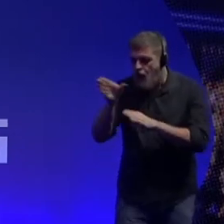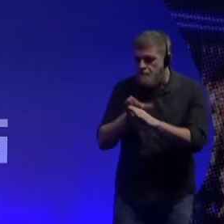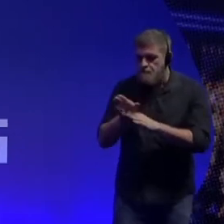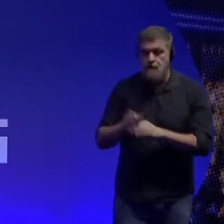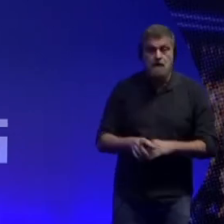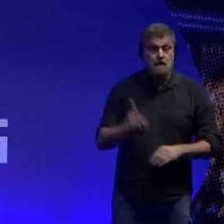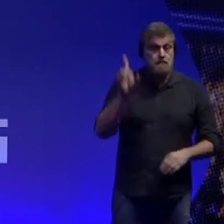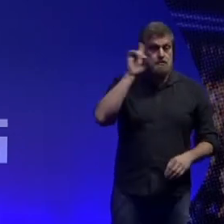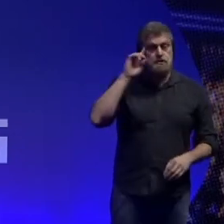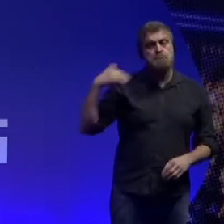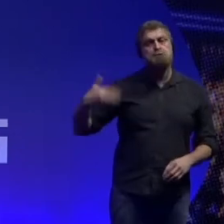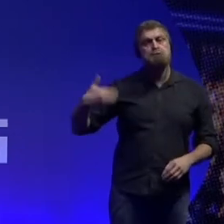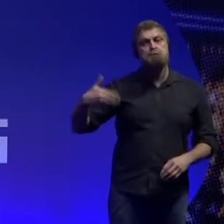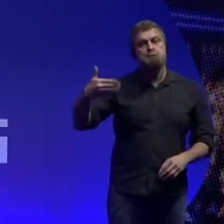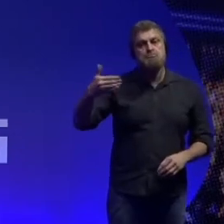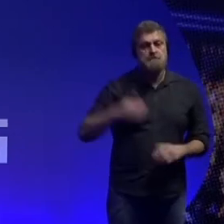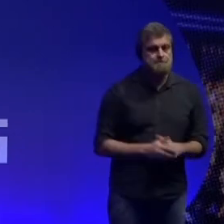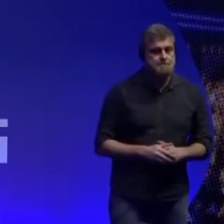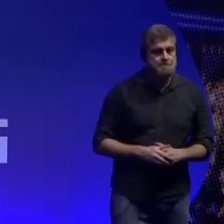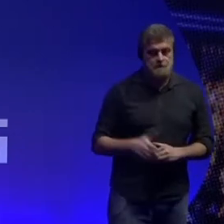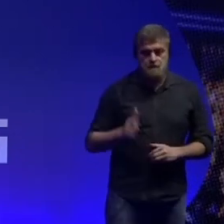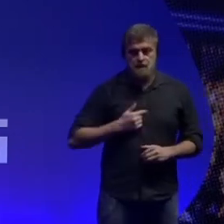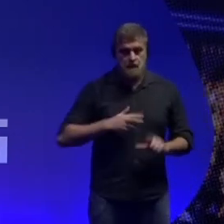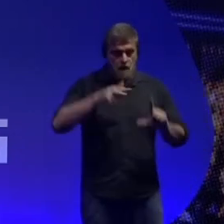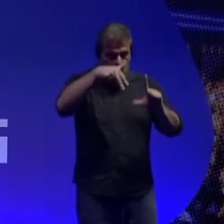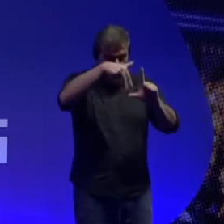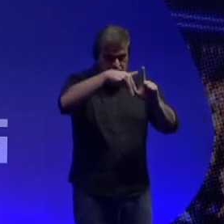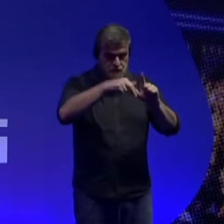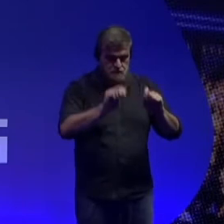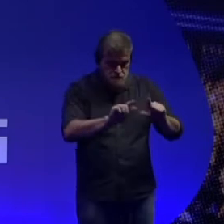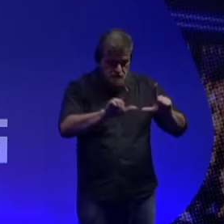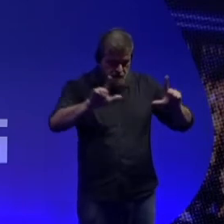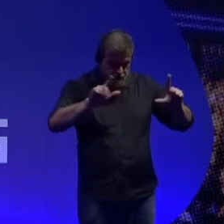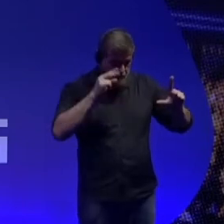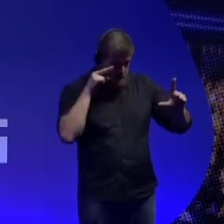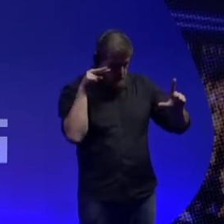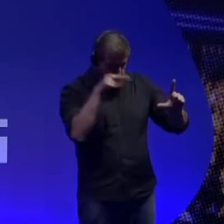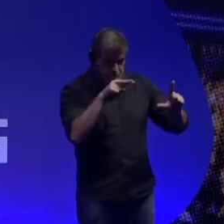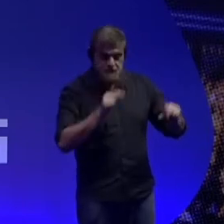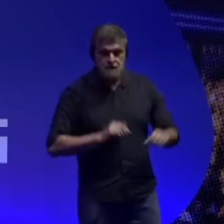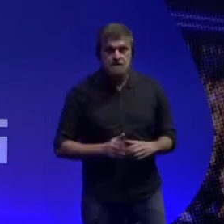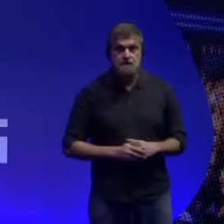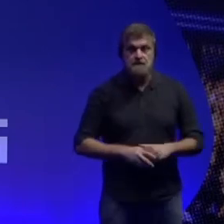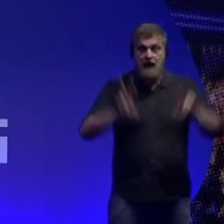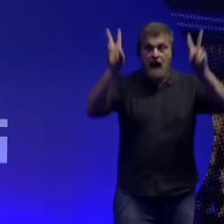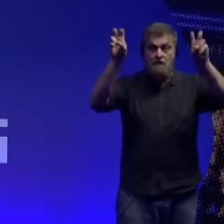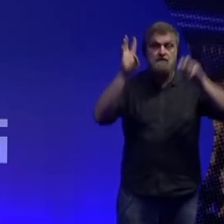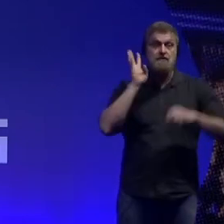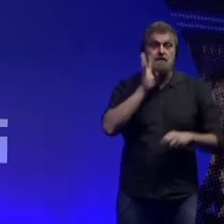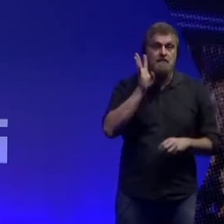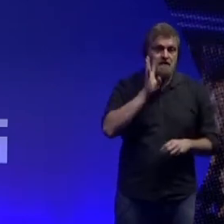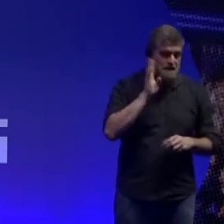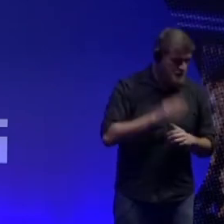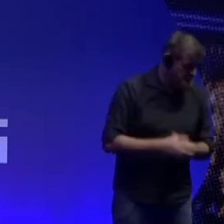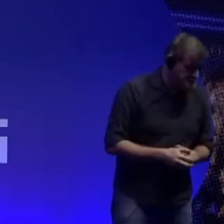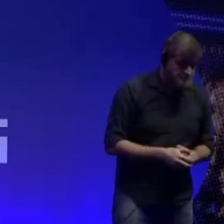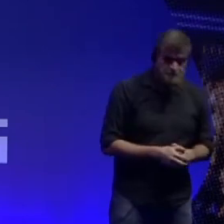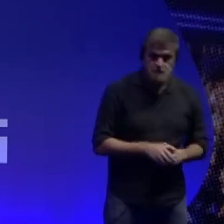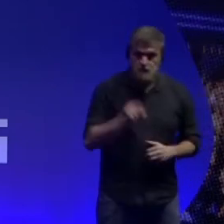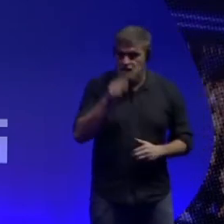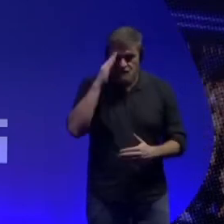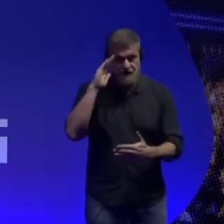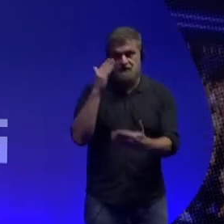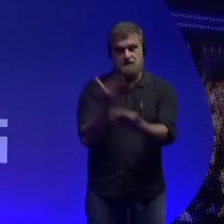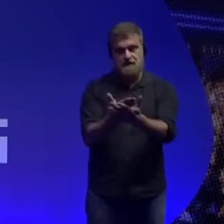dia eu recebi uma mensagem no LinkedIn. E eu não esqueço dessa mensagem porque o título era muito legal, né? Você não vai